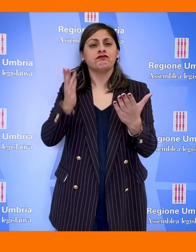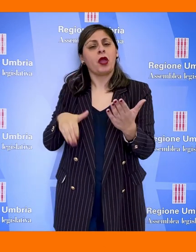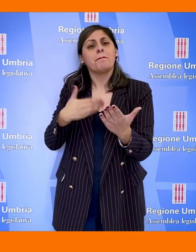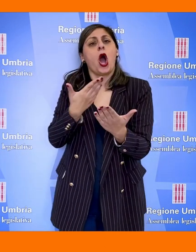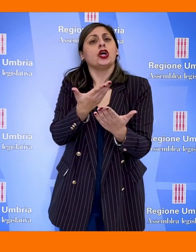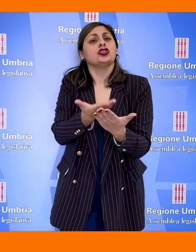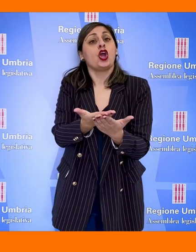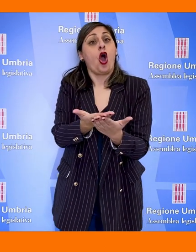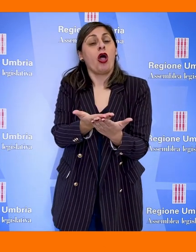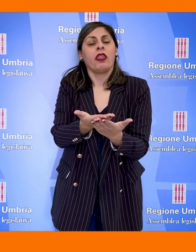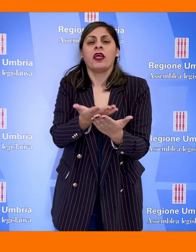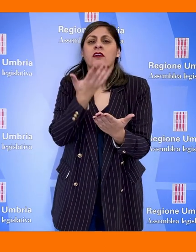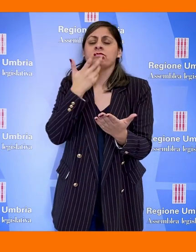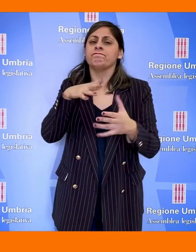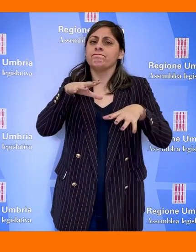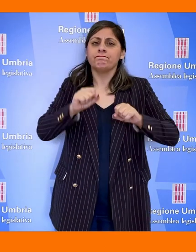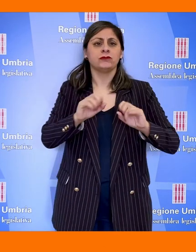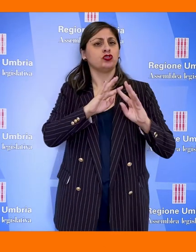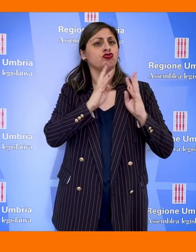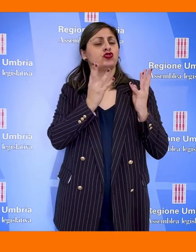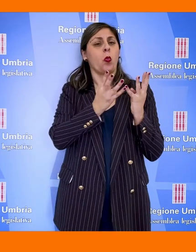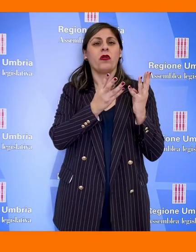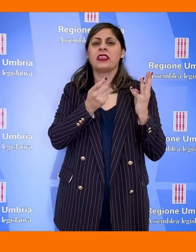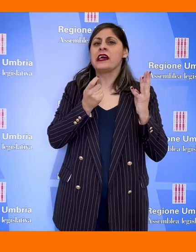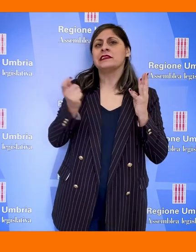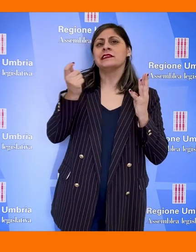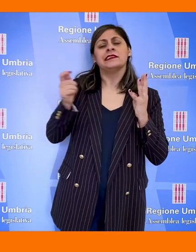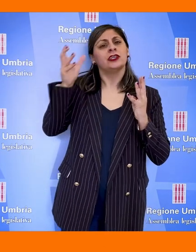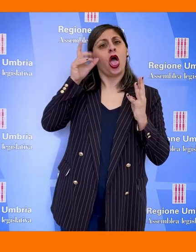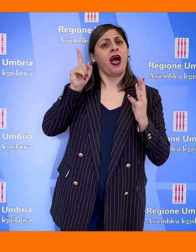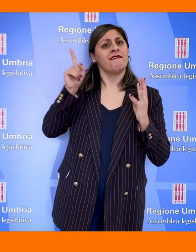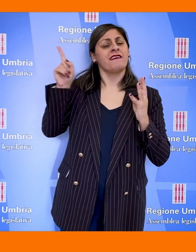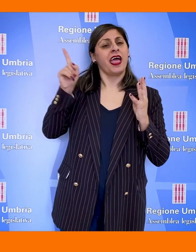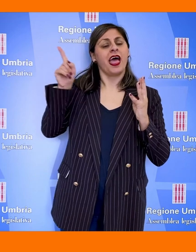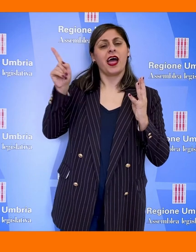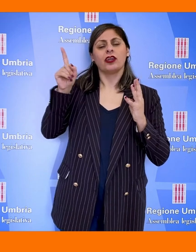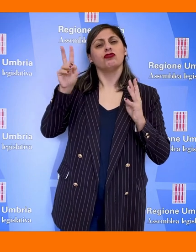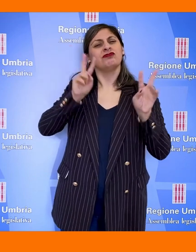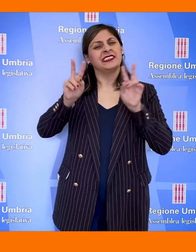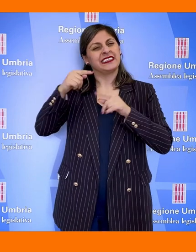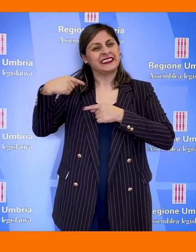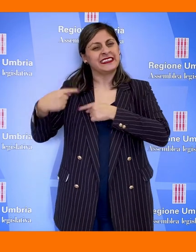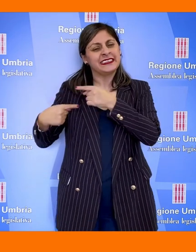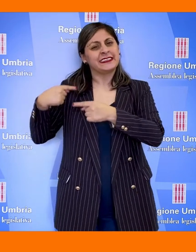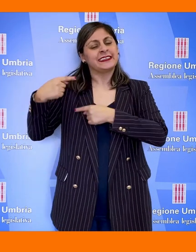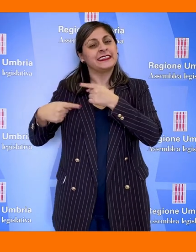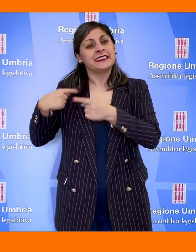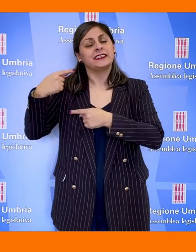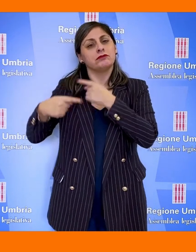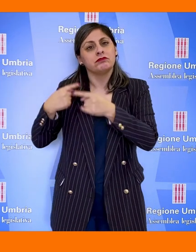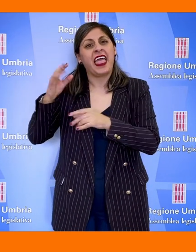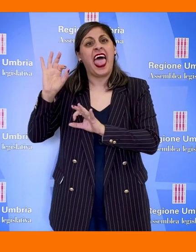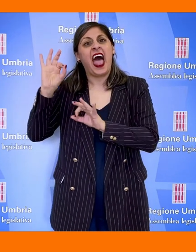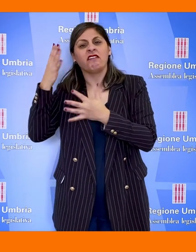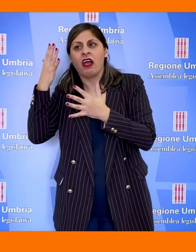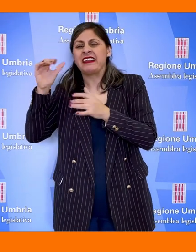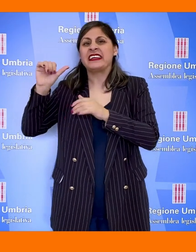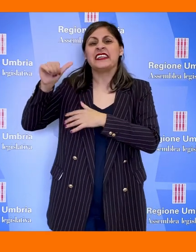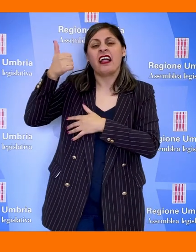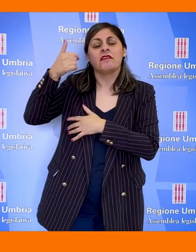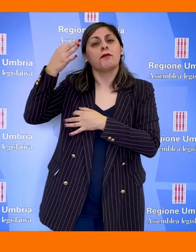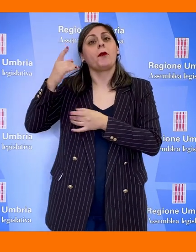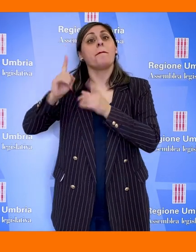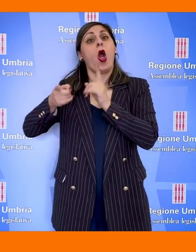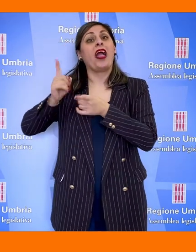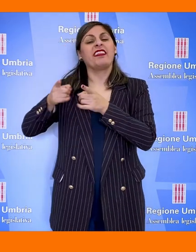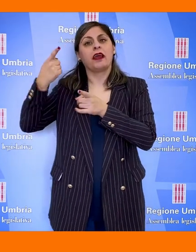la presentazione di una mozione per impegnare la Giunta a sollecitare il Governo a dare continuità alle iniziative politiche e diplomatiche